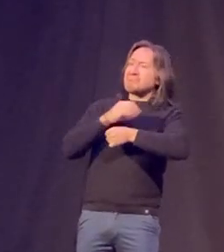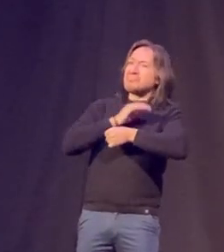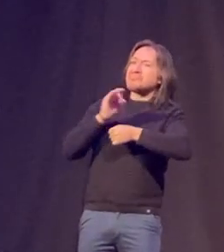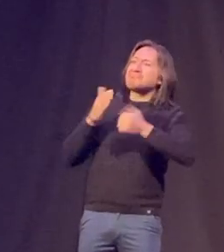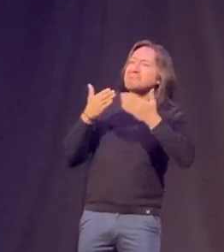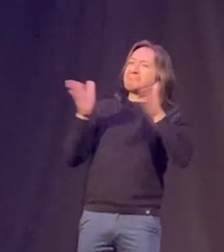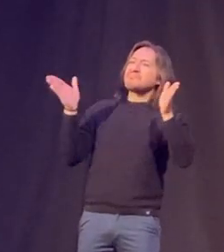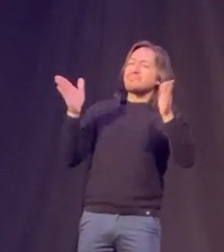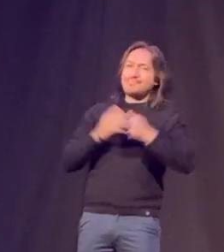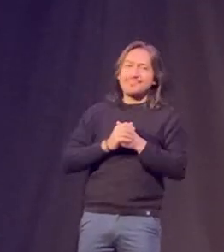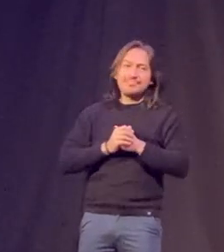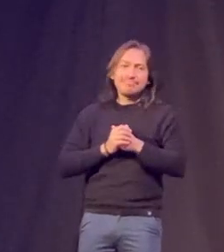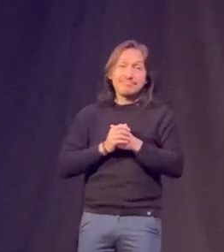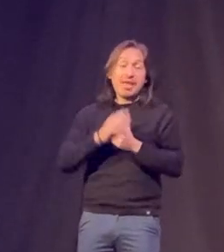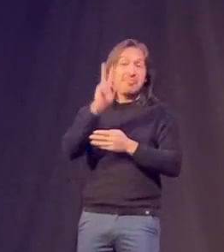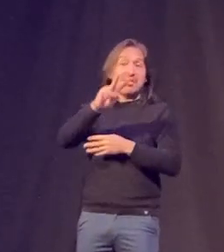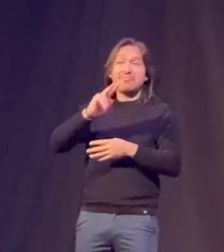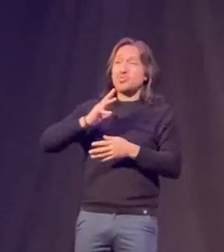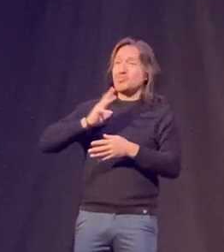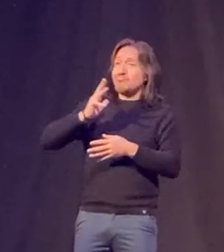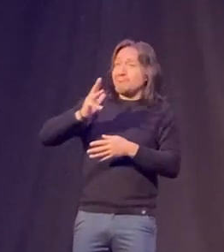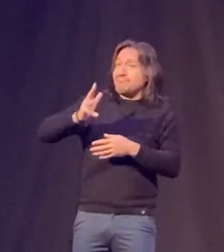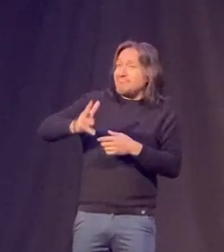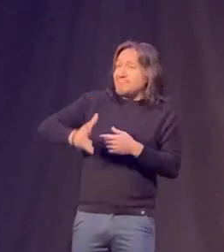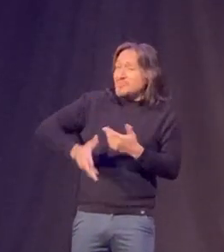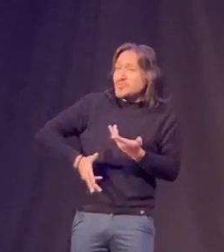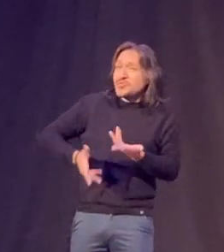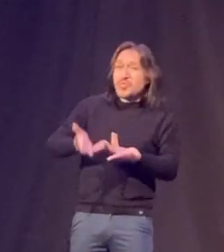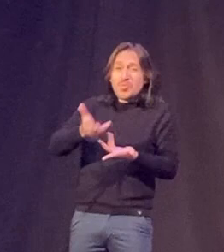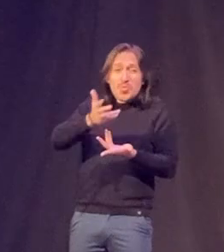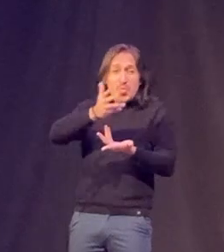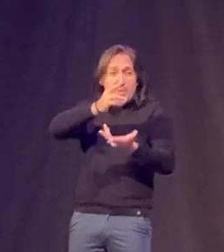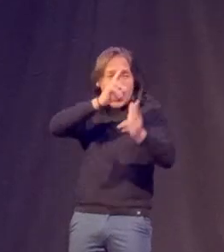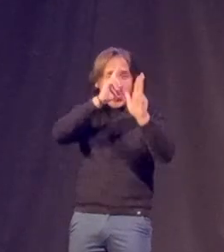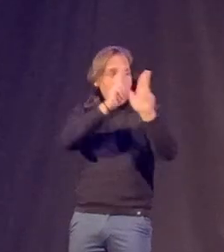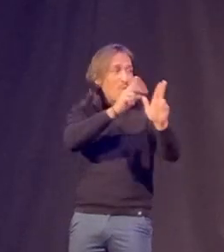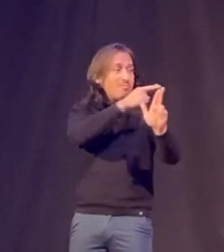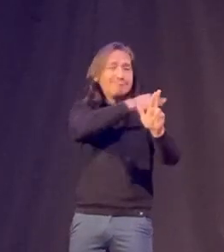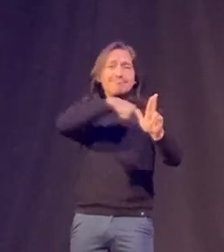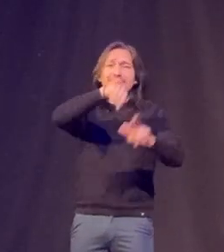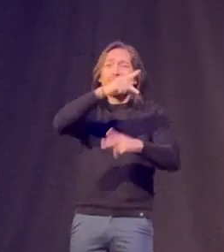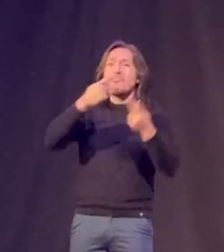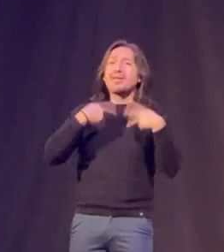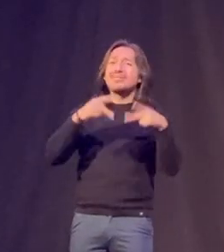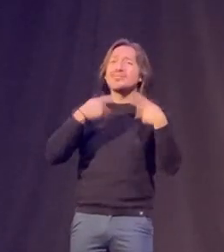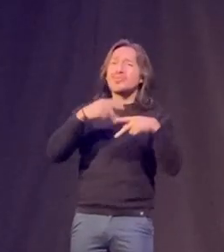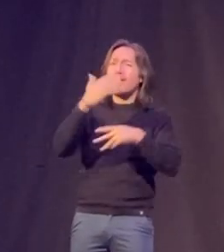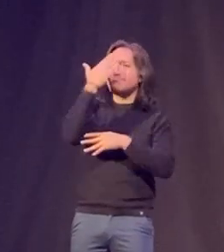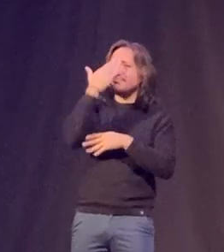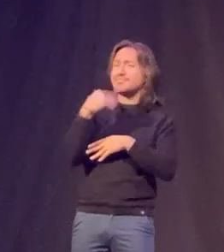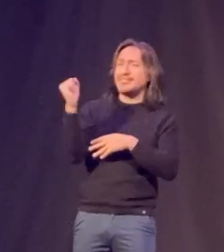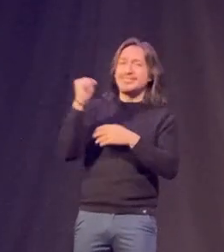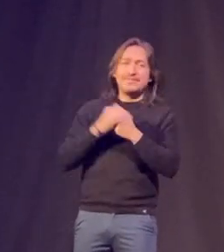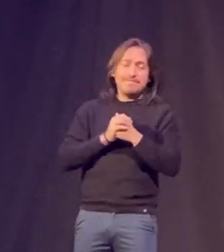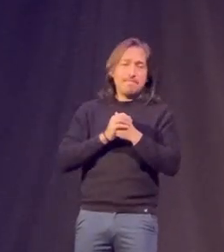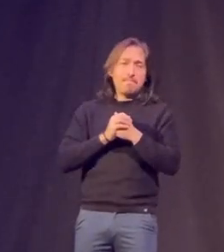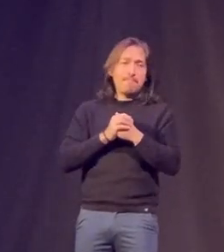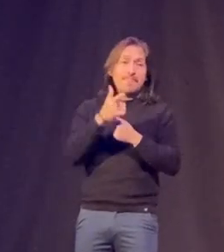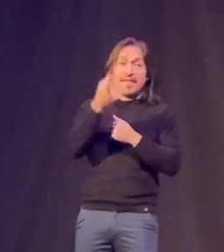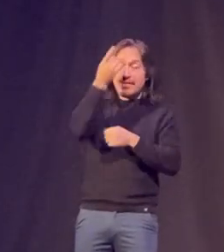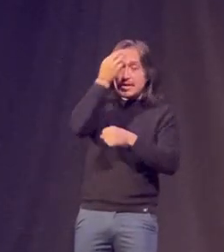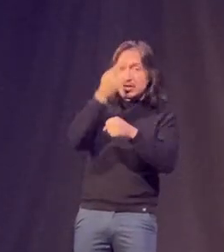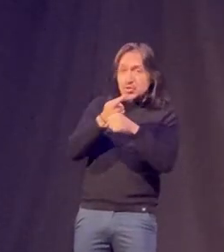un enorme privilegio, de verdad, contar esta historia al lado de talentosas personas. En la dirección, adaptación